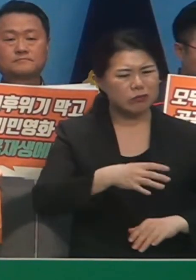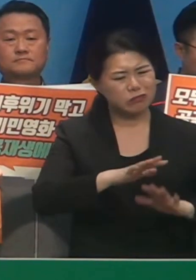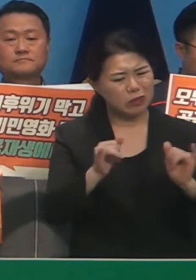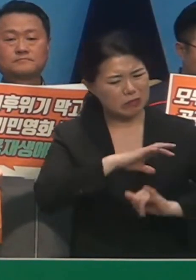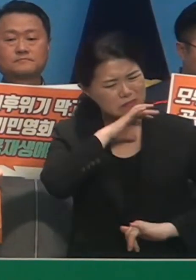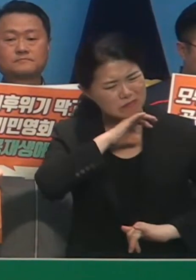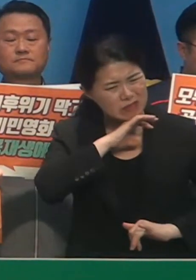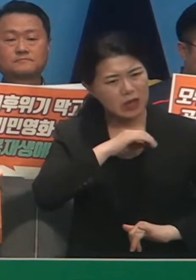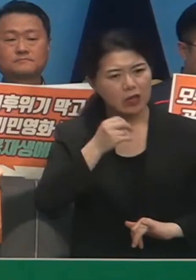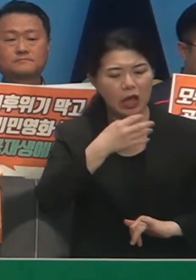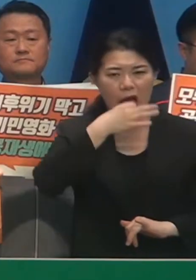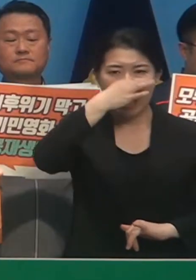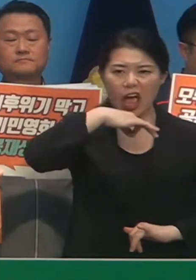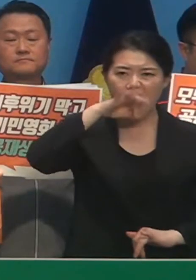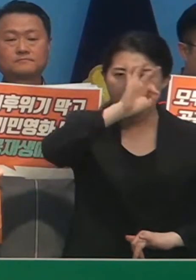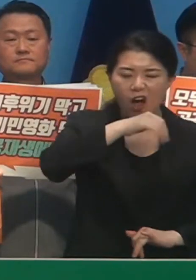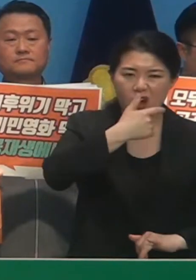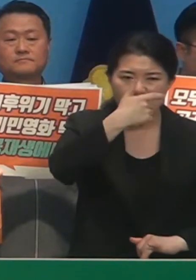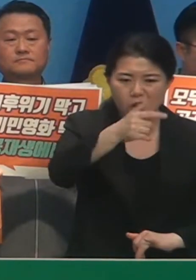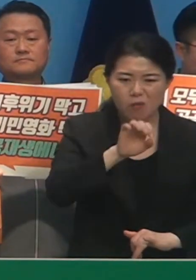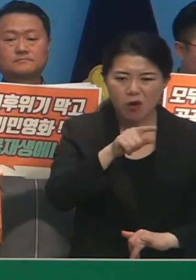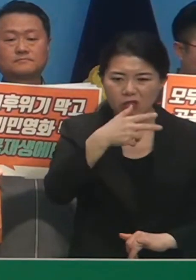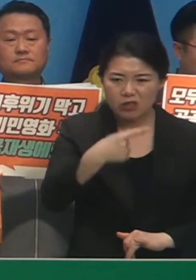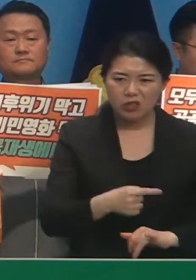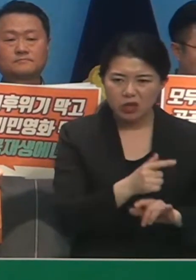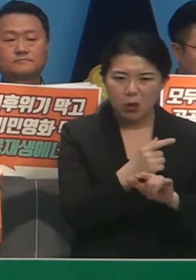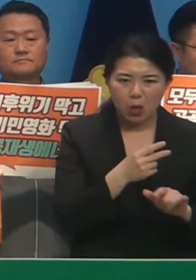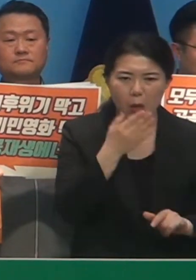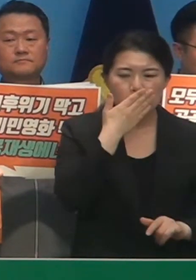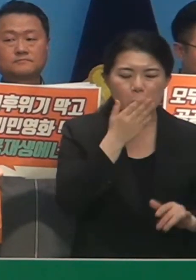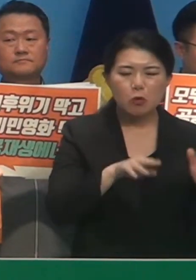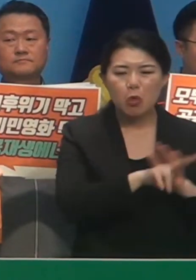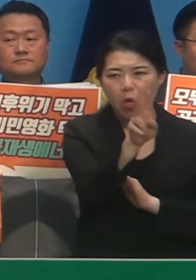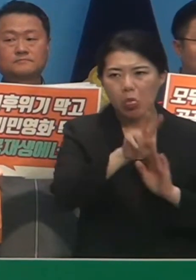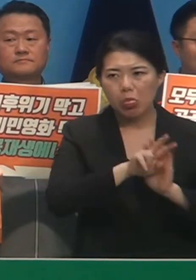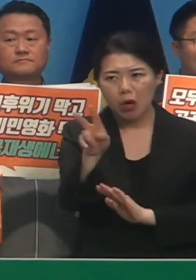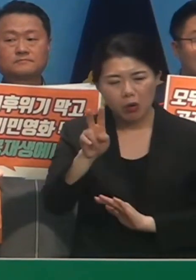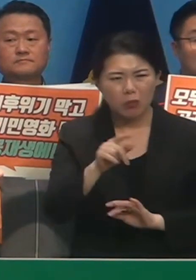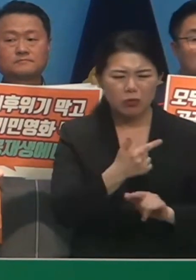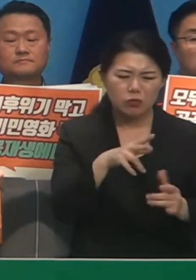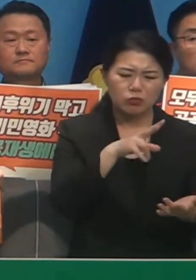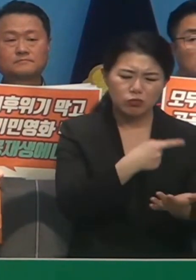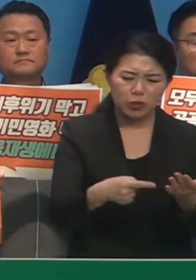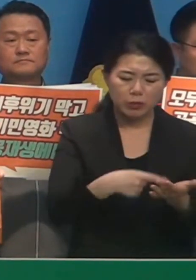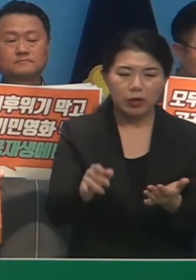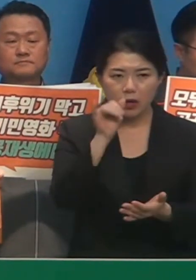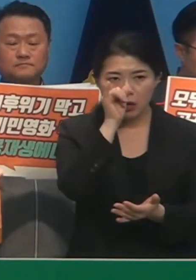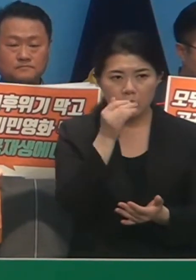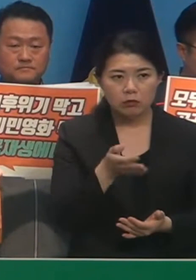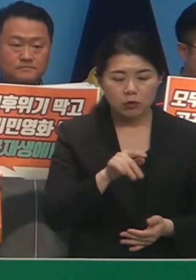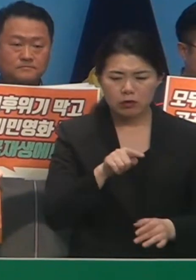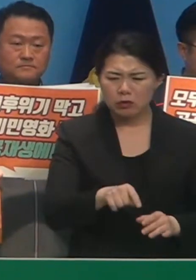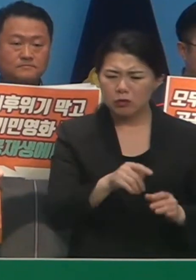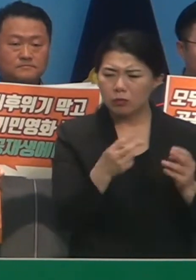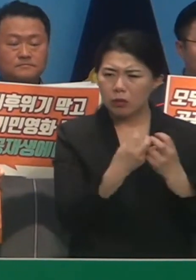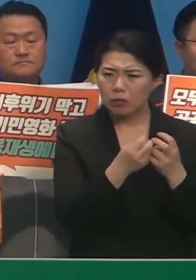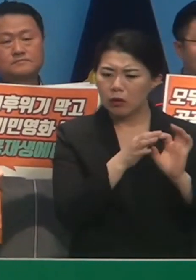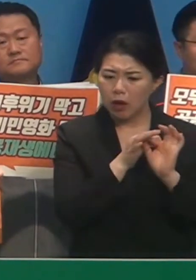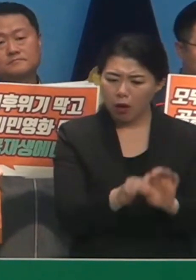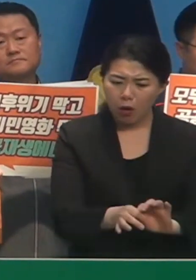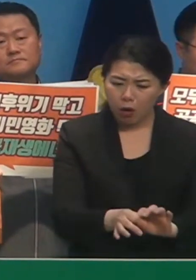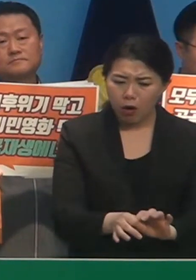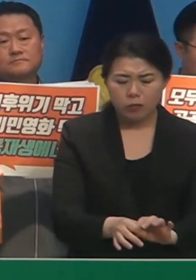불만, 고수익 먹튀 펀드 등 많은 부작용을 초래하고 있습니다. 그럼에도 이러한 방식을 계속